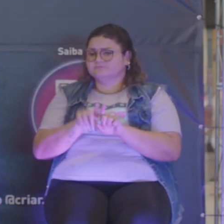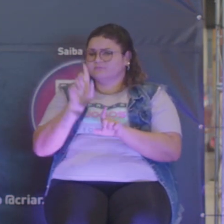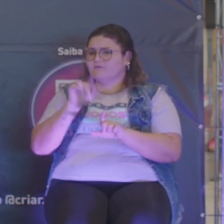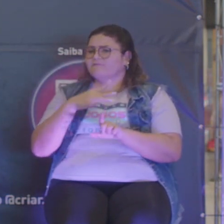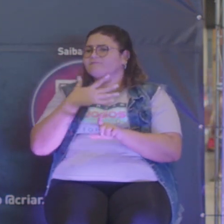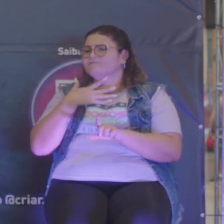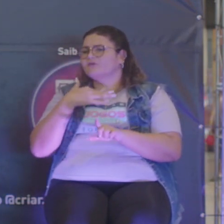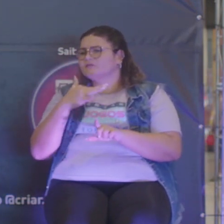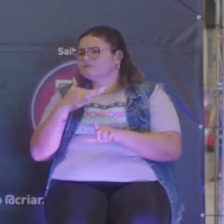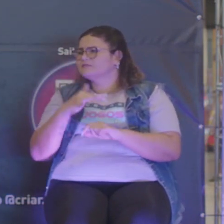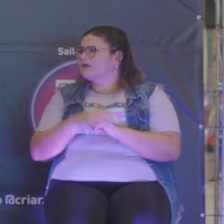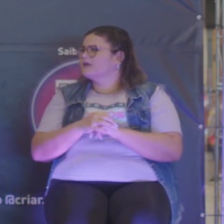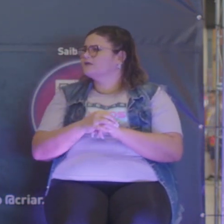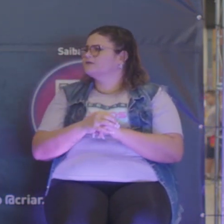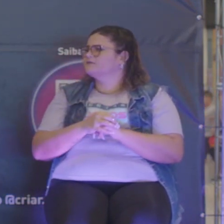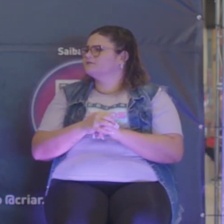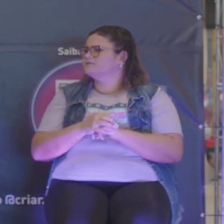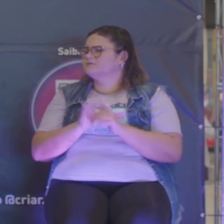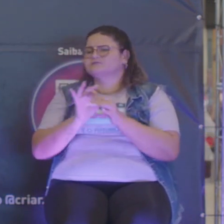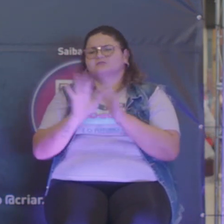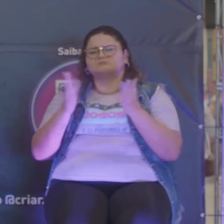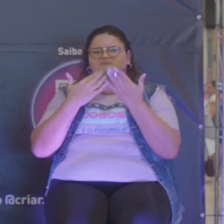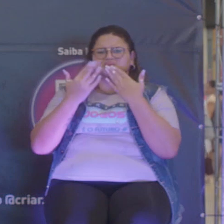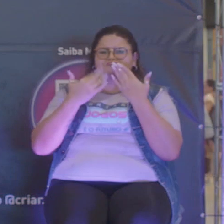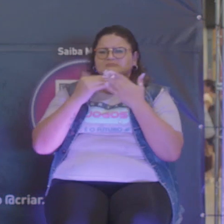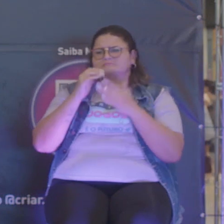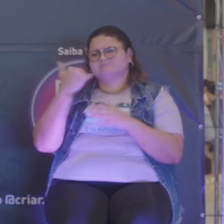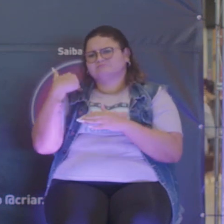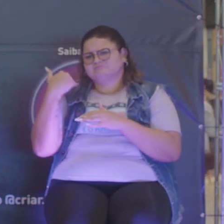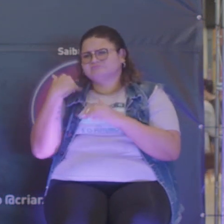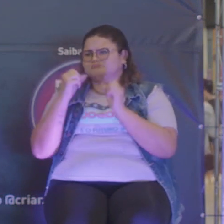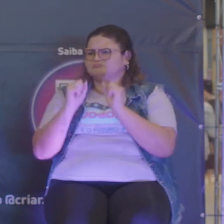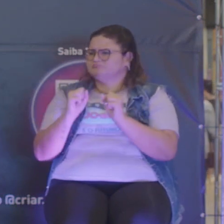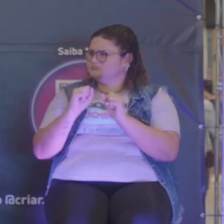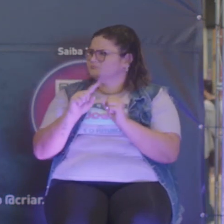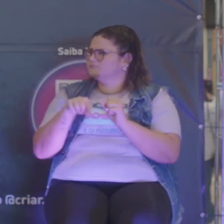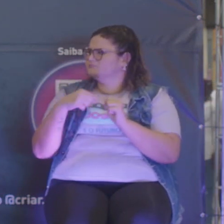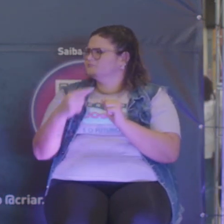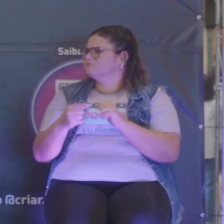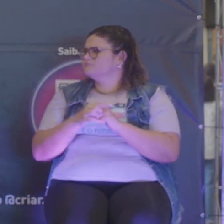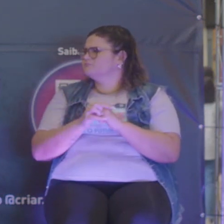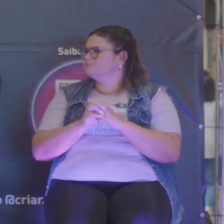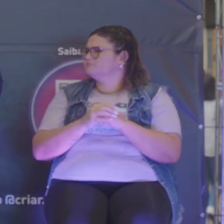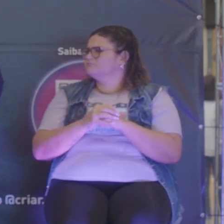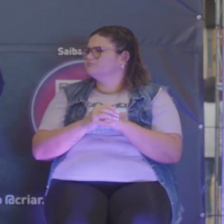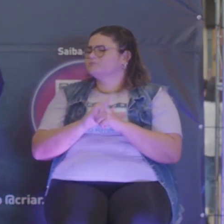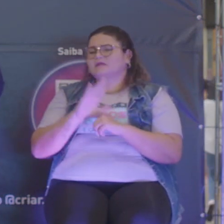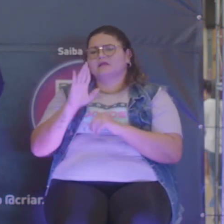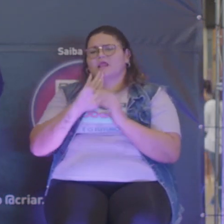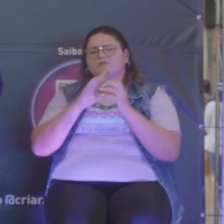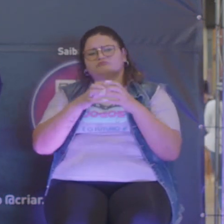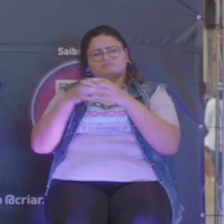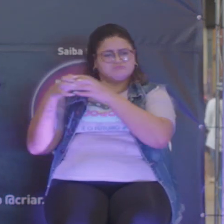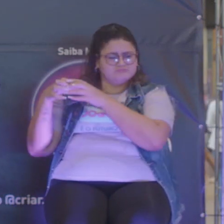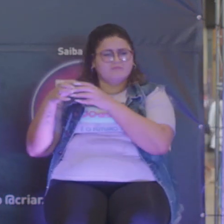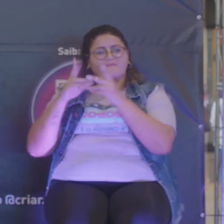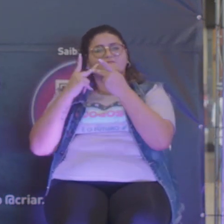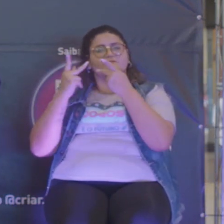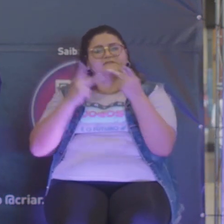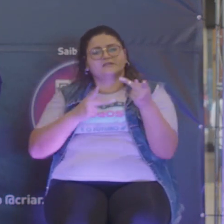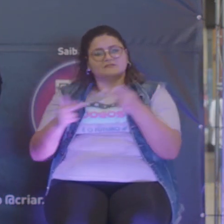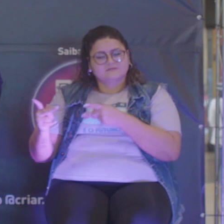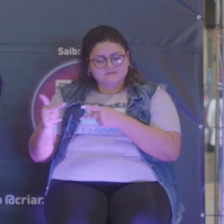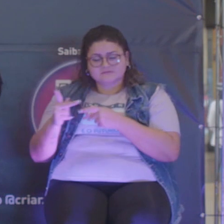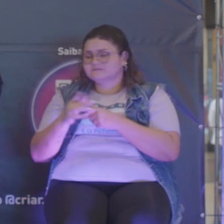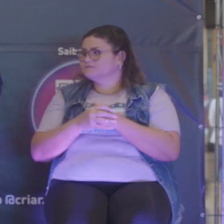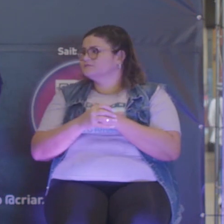vontade de conhecer, eu estou disponível para bater um papo, quem quiser chegar aqui depois, trocar uma ideia com a gente, ir lá com a gente visitar. Se você